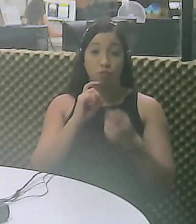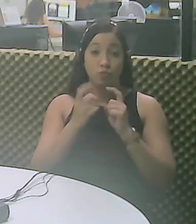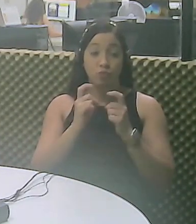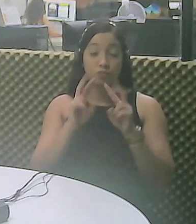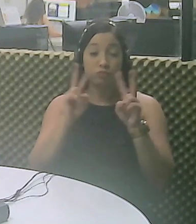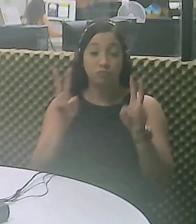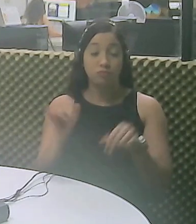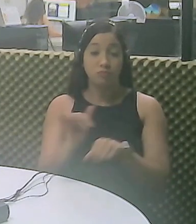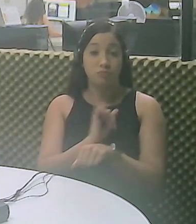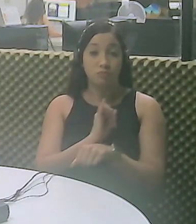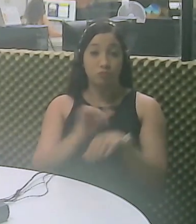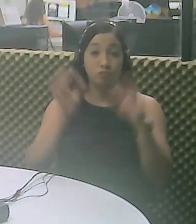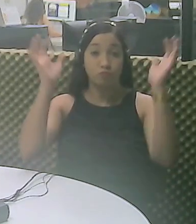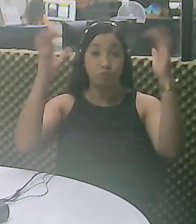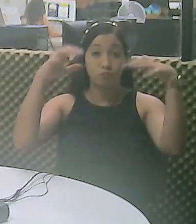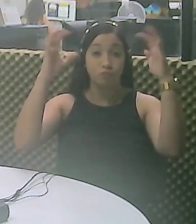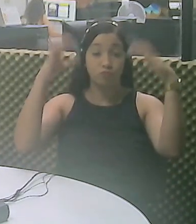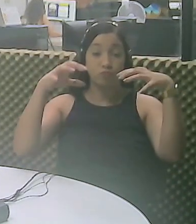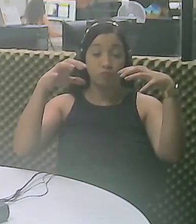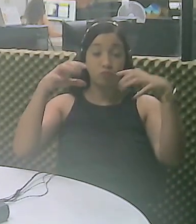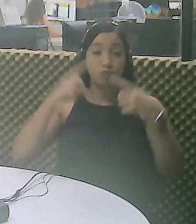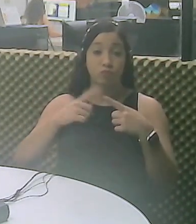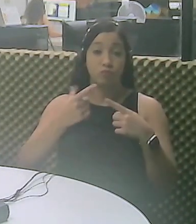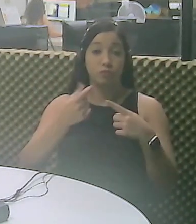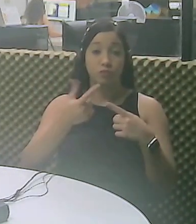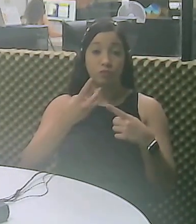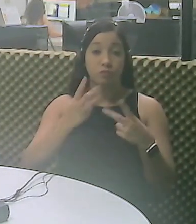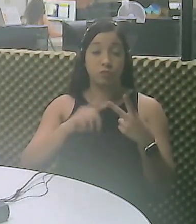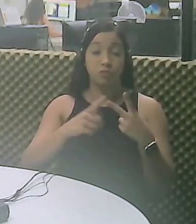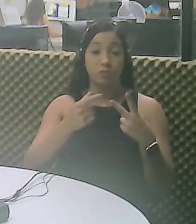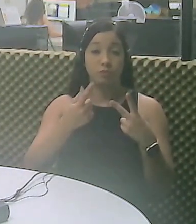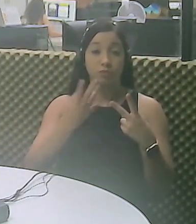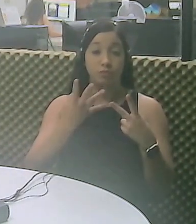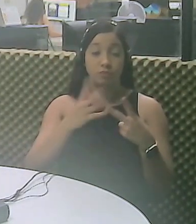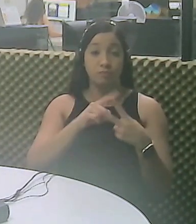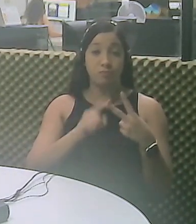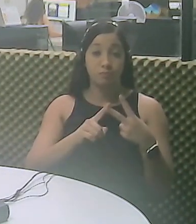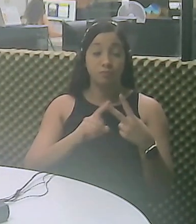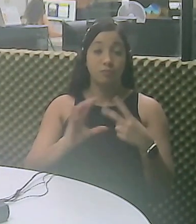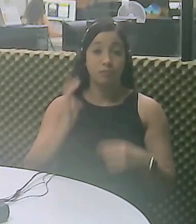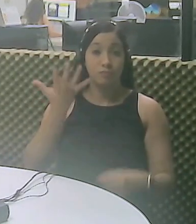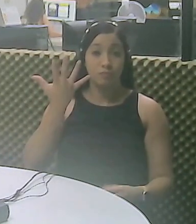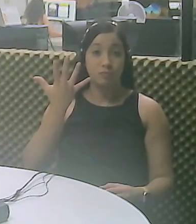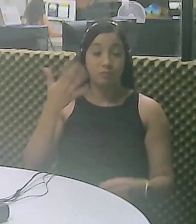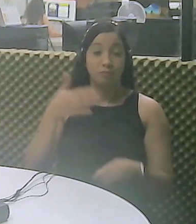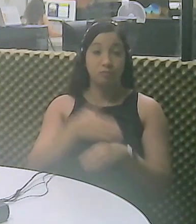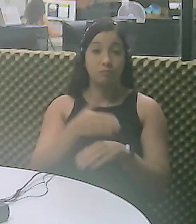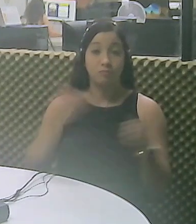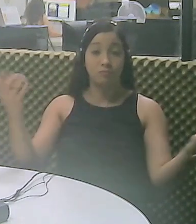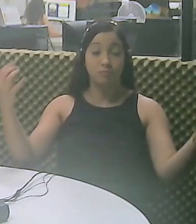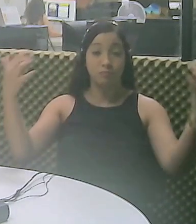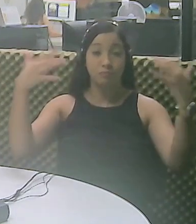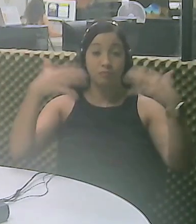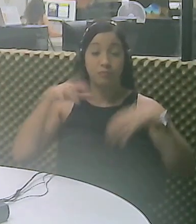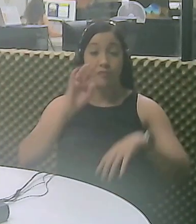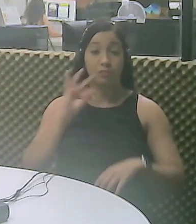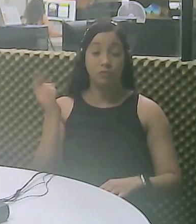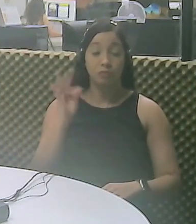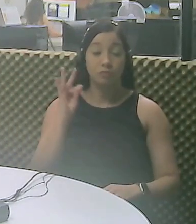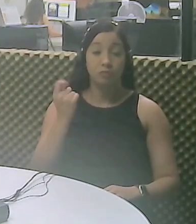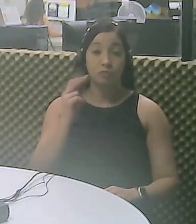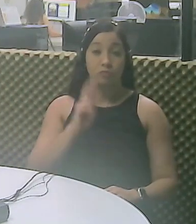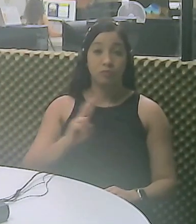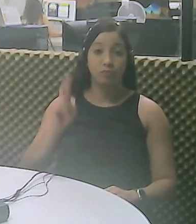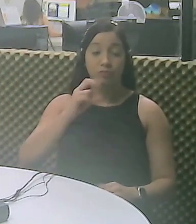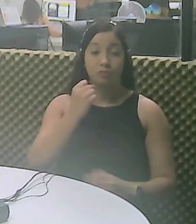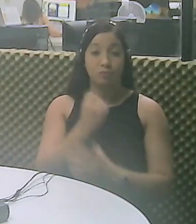o plano de emergência pluviométrica para as chuvas de 2023 e 2024 será realizada com a participação de todos os representantes dos órgãos